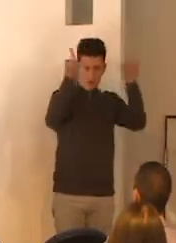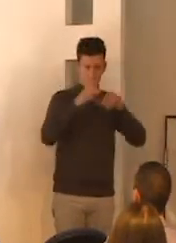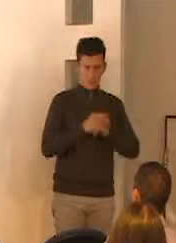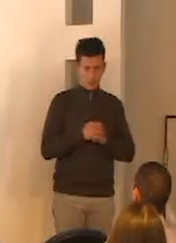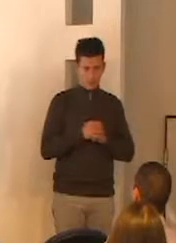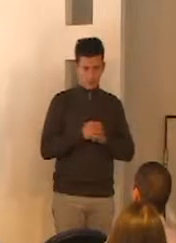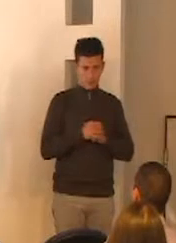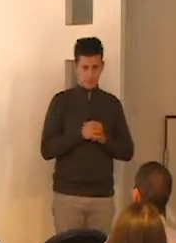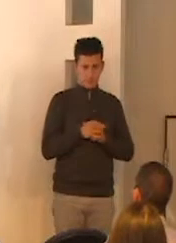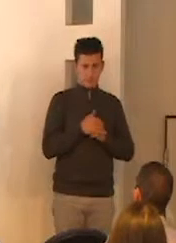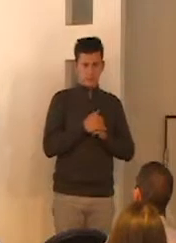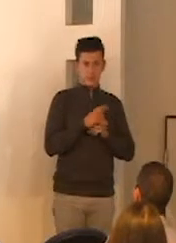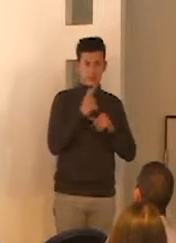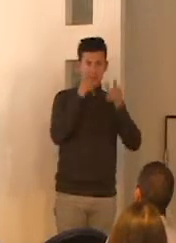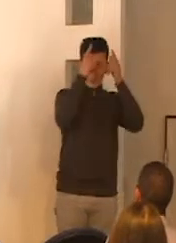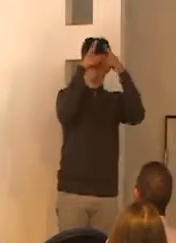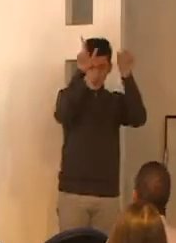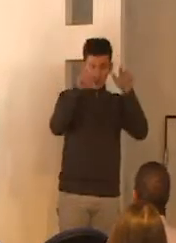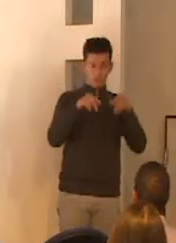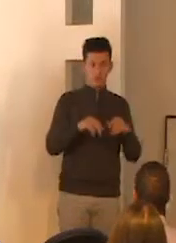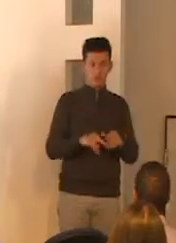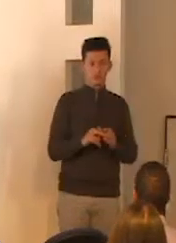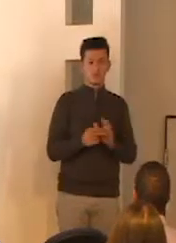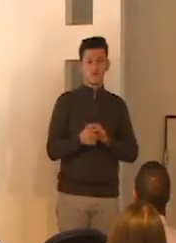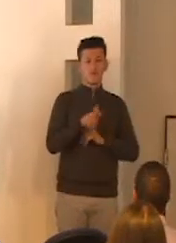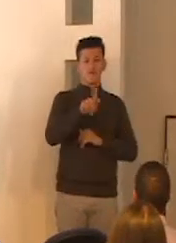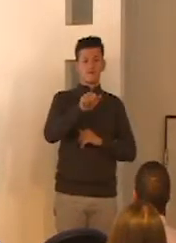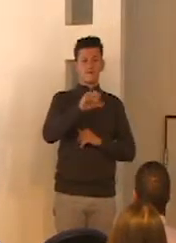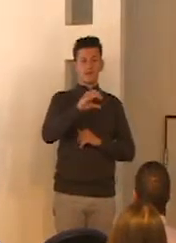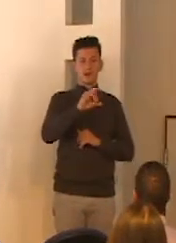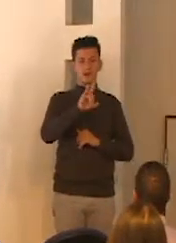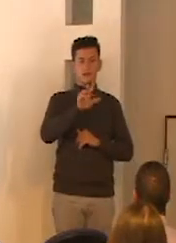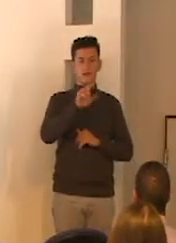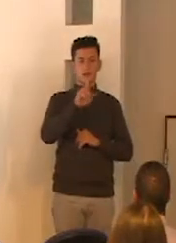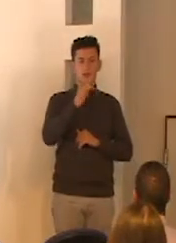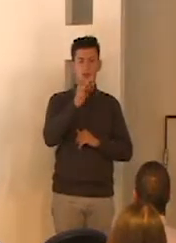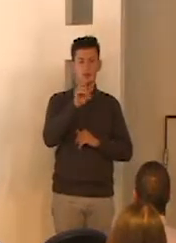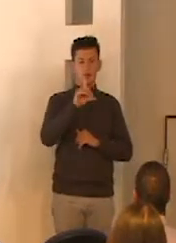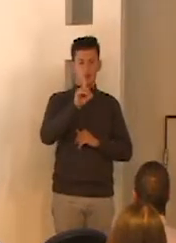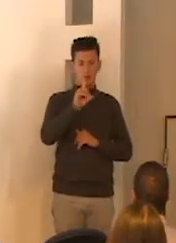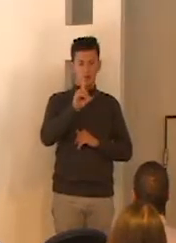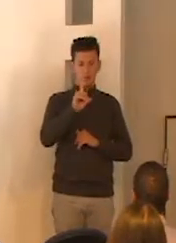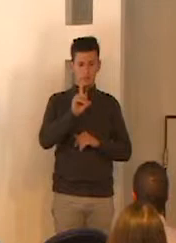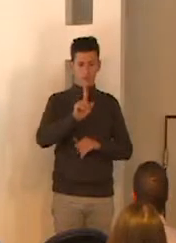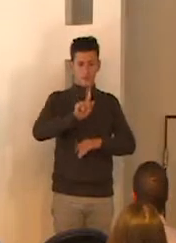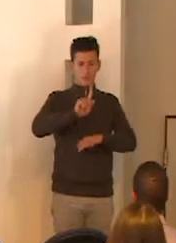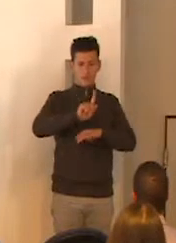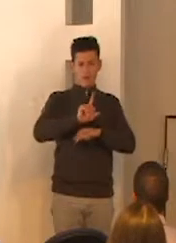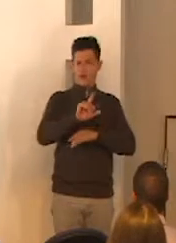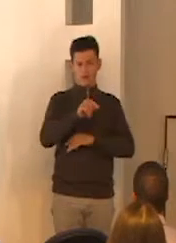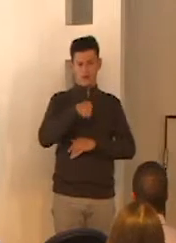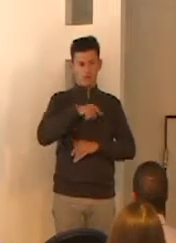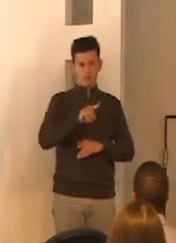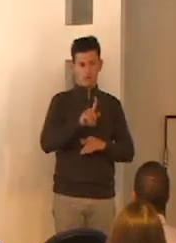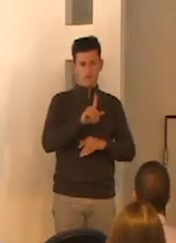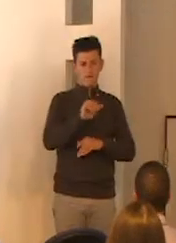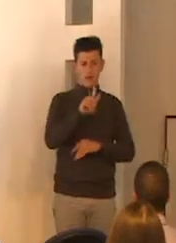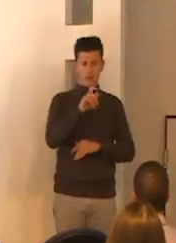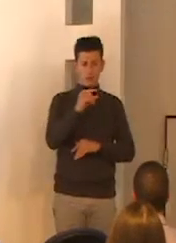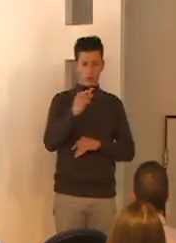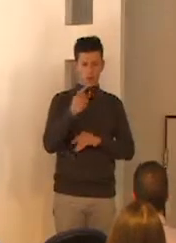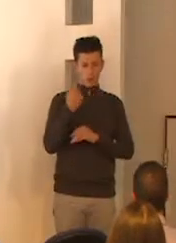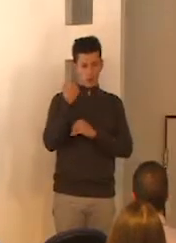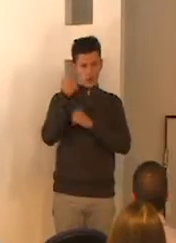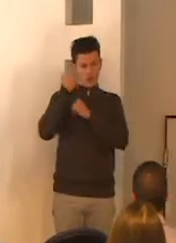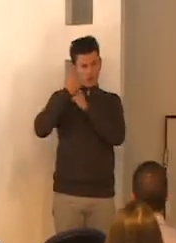principio de que el lenguaje es una facultad que es inherente a todos los seres humanos, que empieza desde el momento en